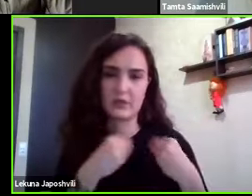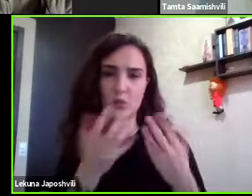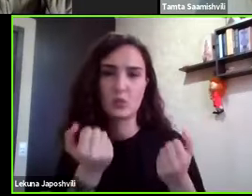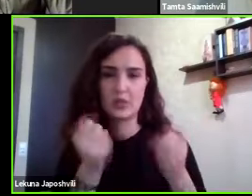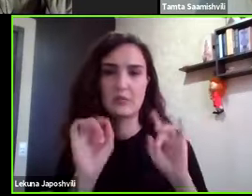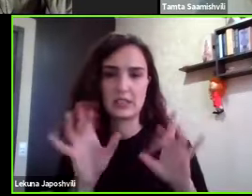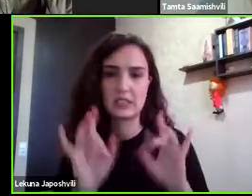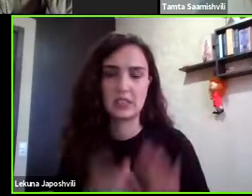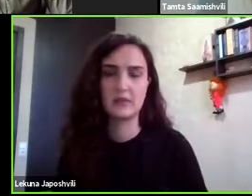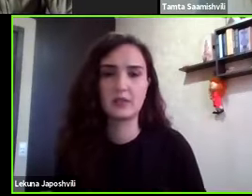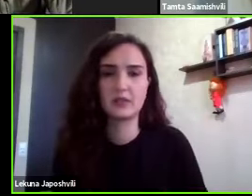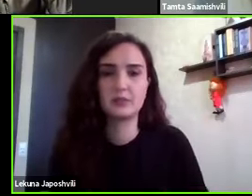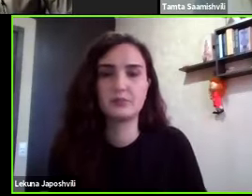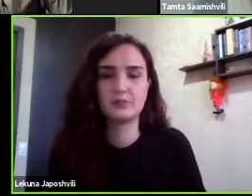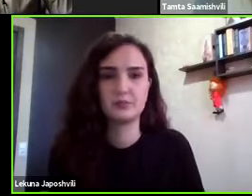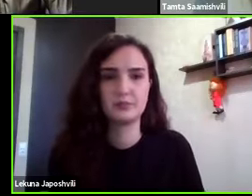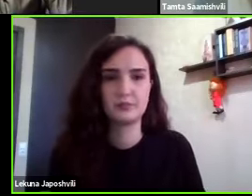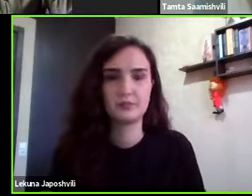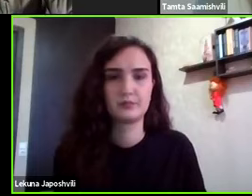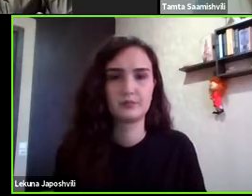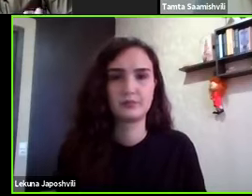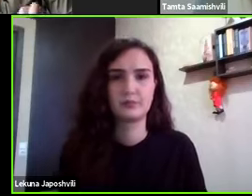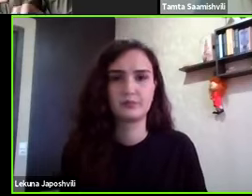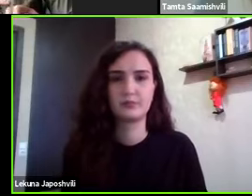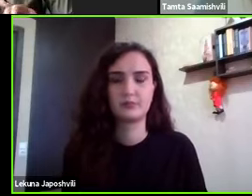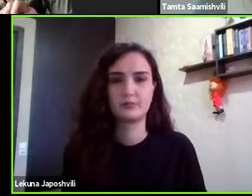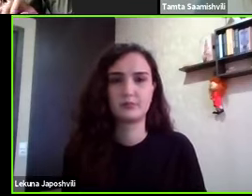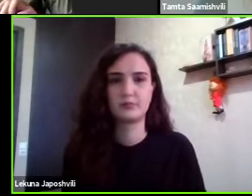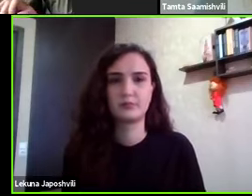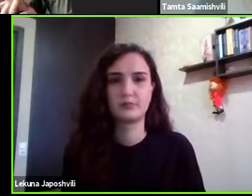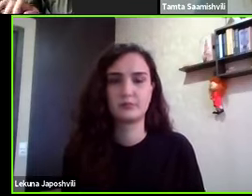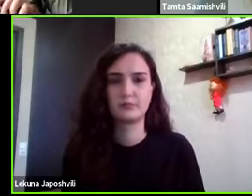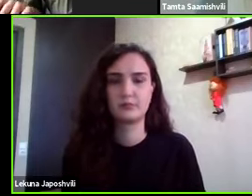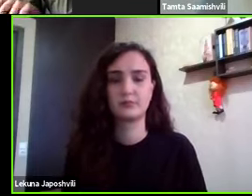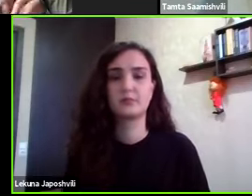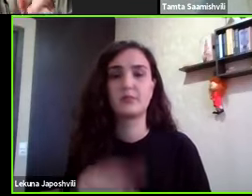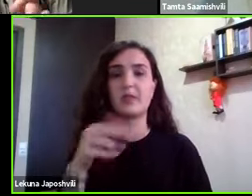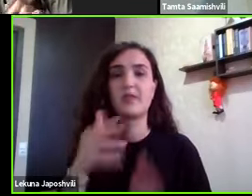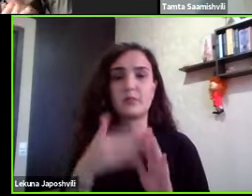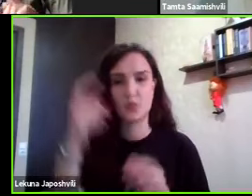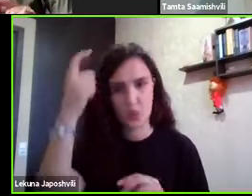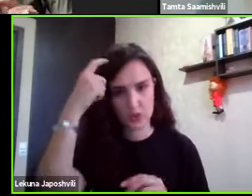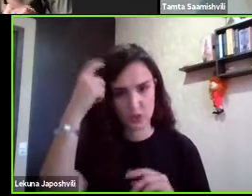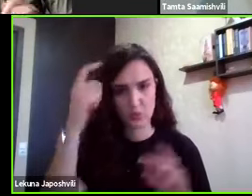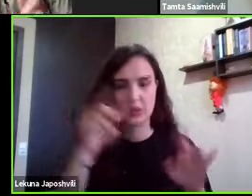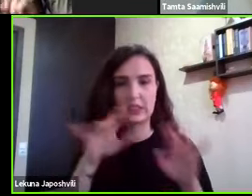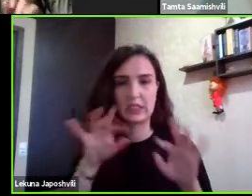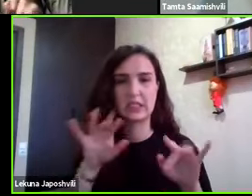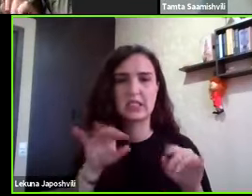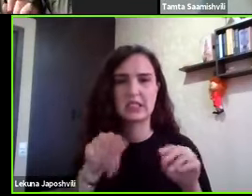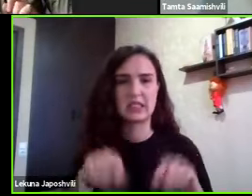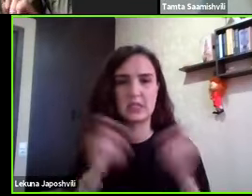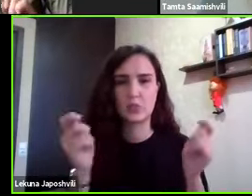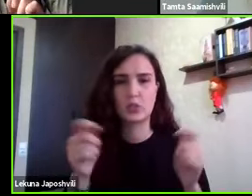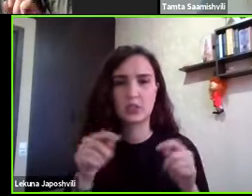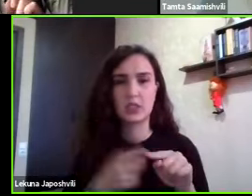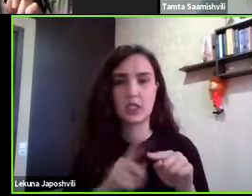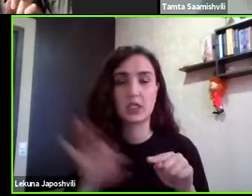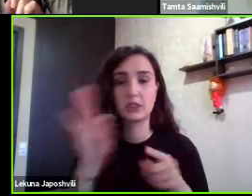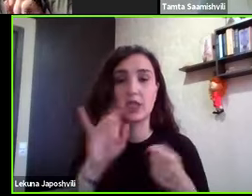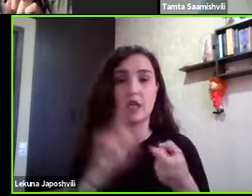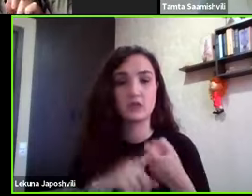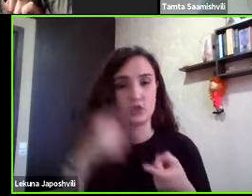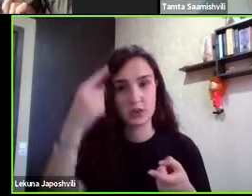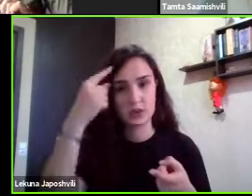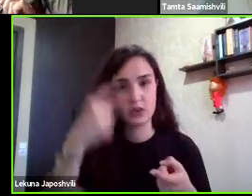ხო? დ-ვიტამინს კიდე არ დამავიწყდეს, აქვს კოგნიტური დისფუნქციაც. თუმცა ჯერ ეს კავშირი არ